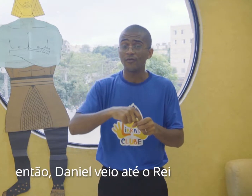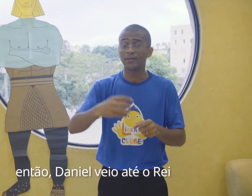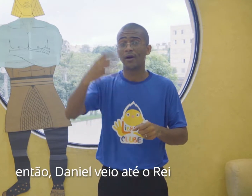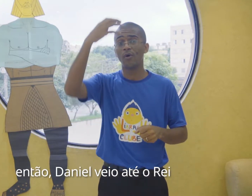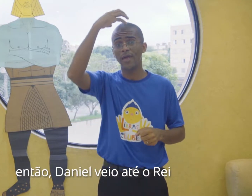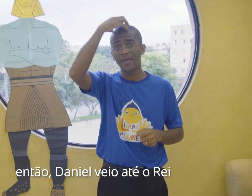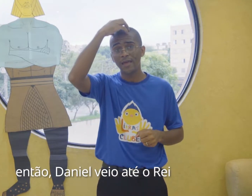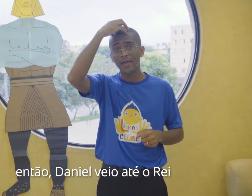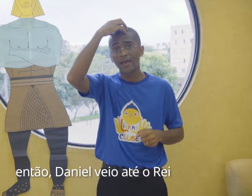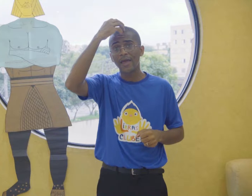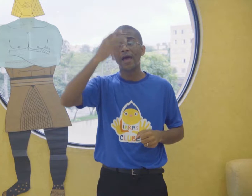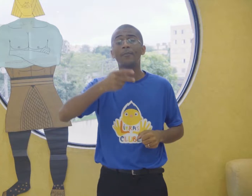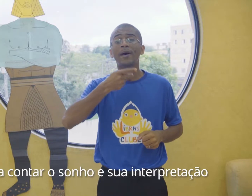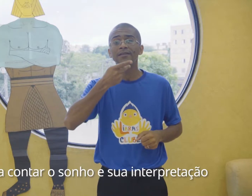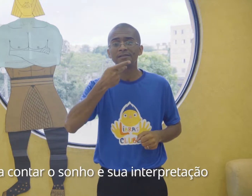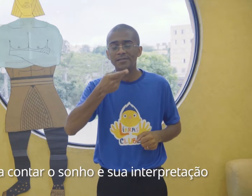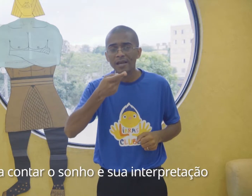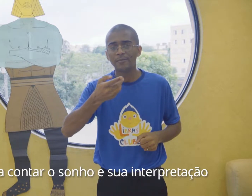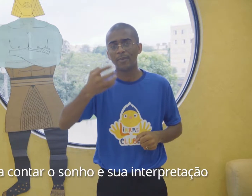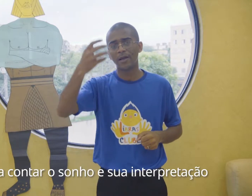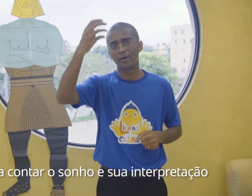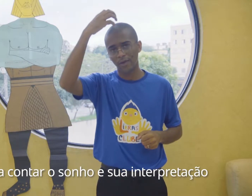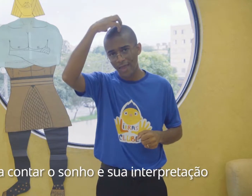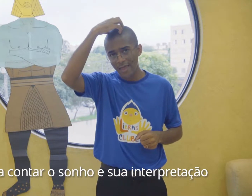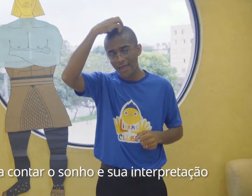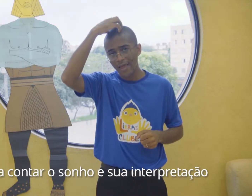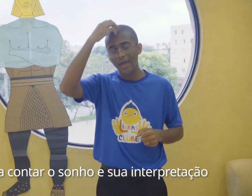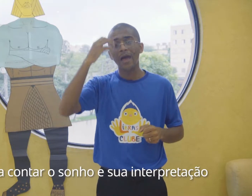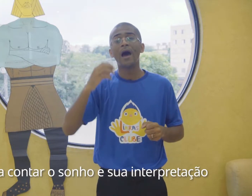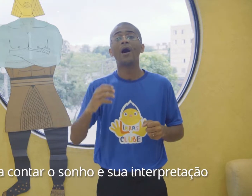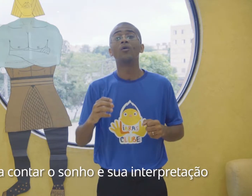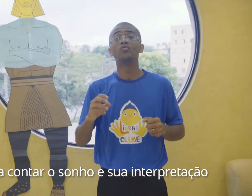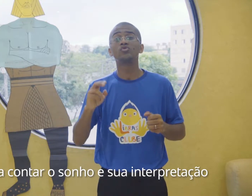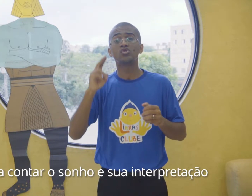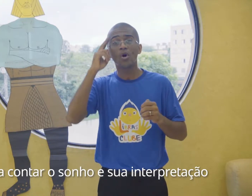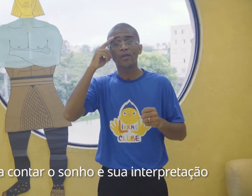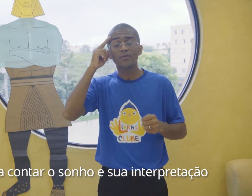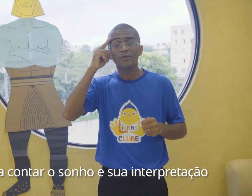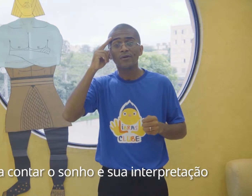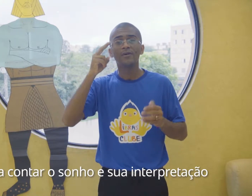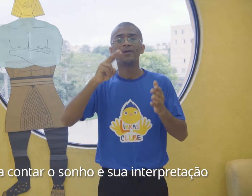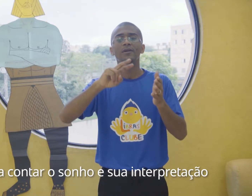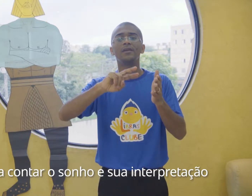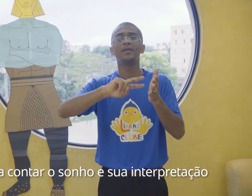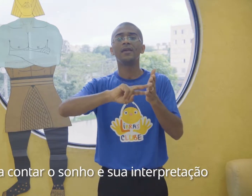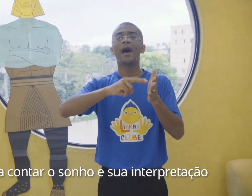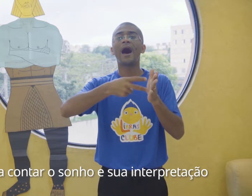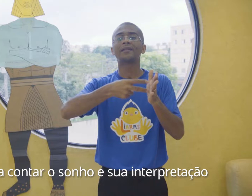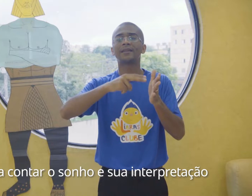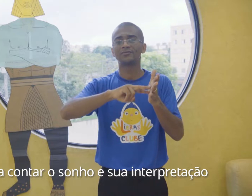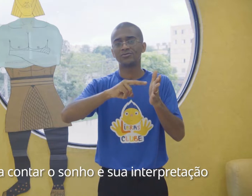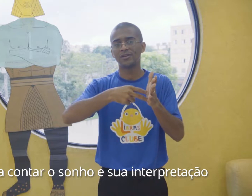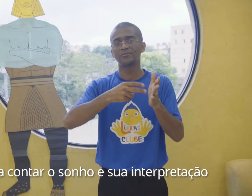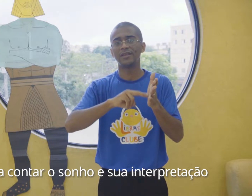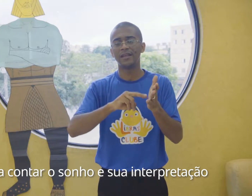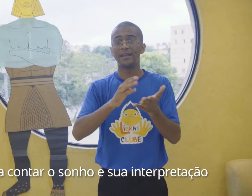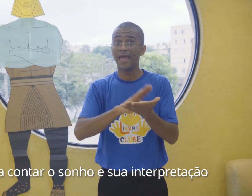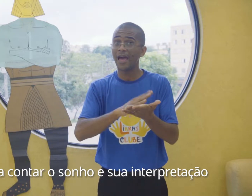até o rei para dizer para o rei o sonho e a tradução dele, né?